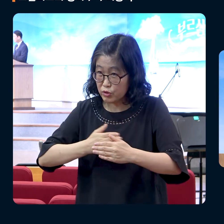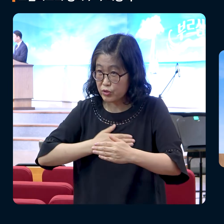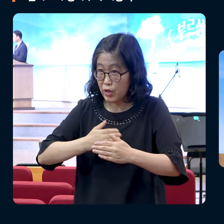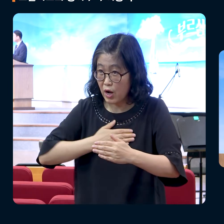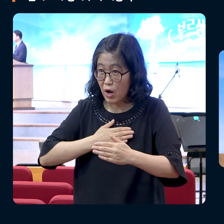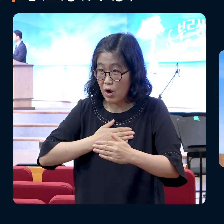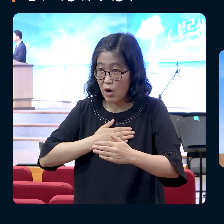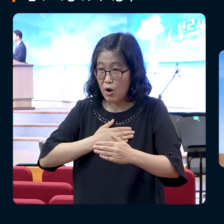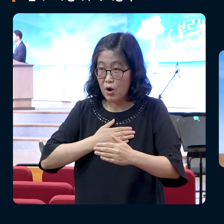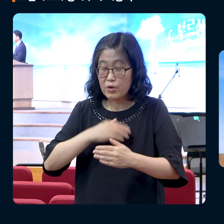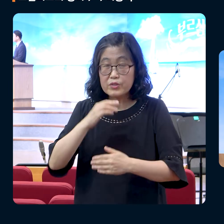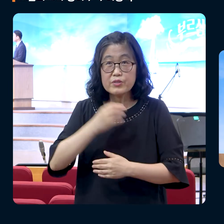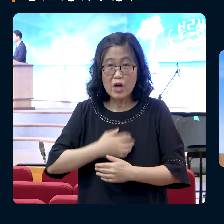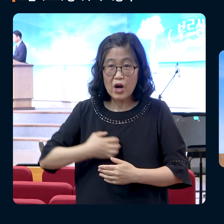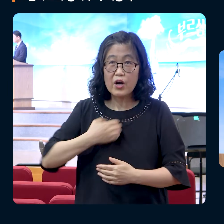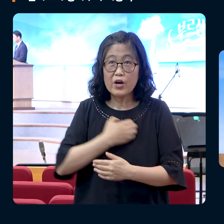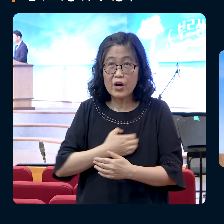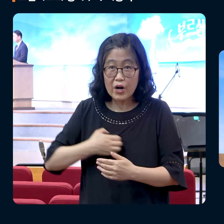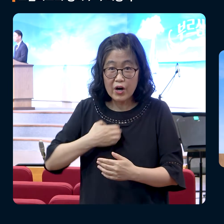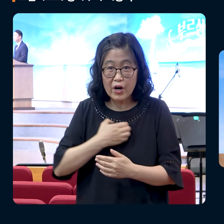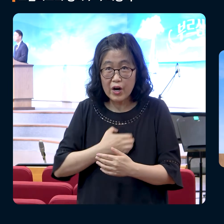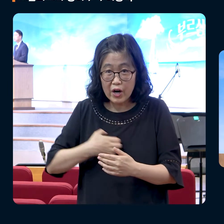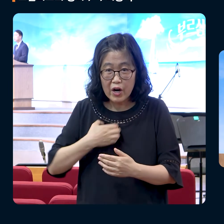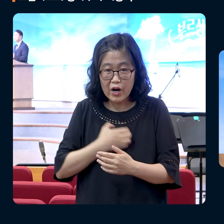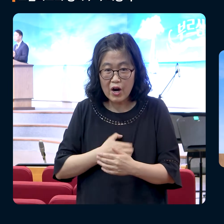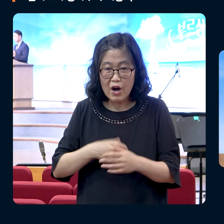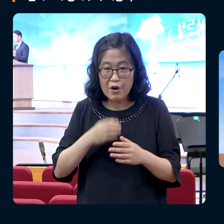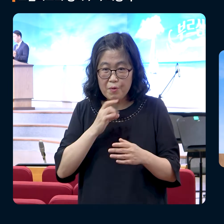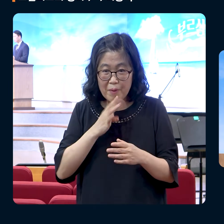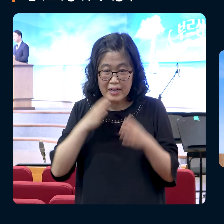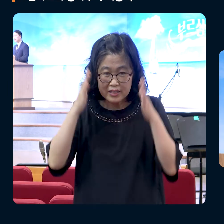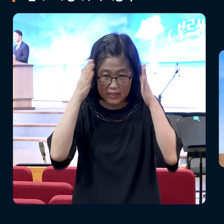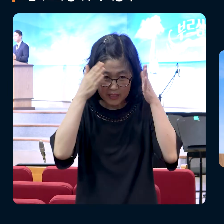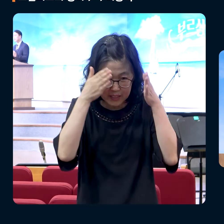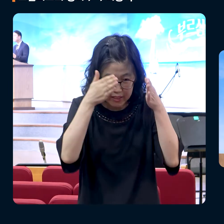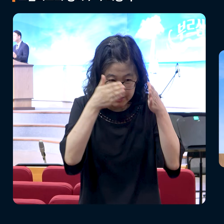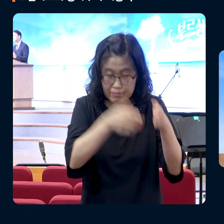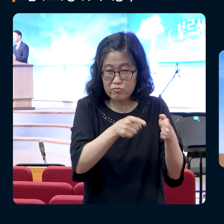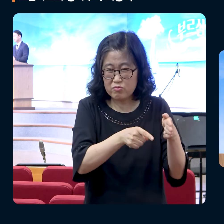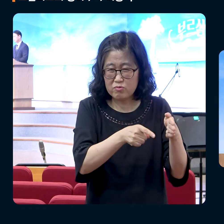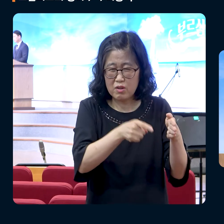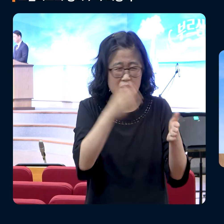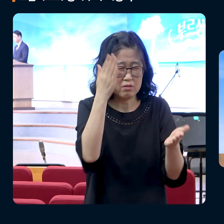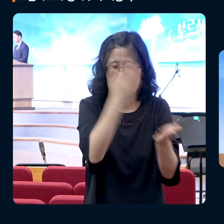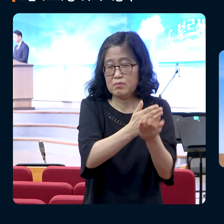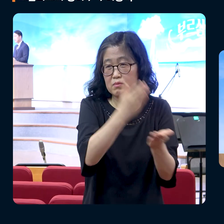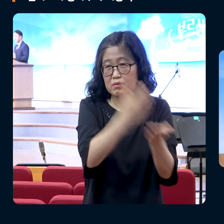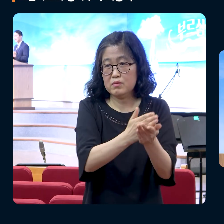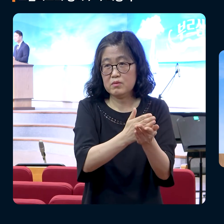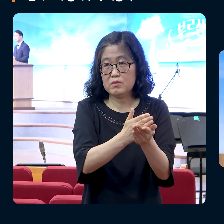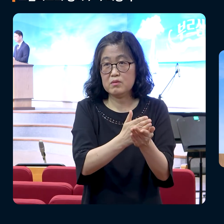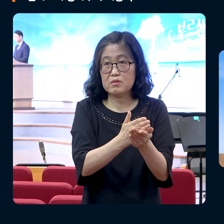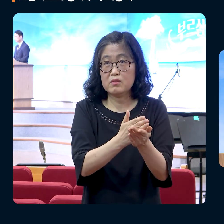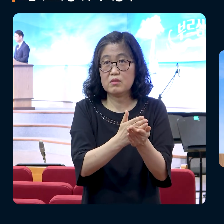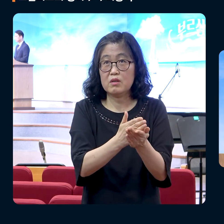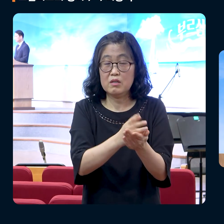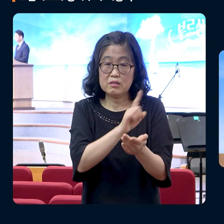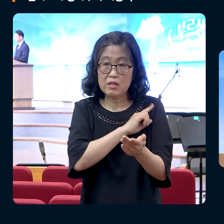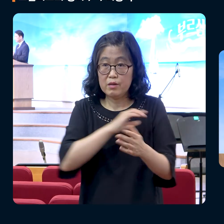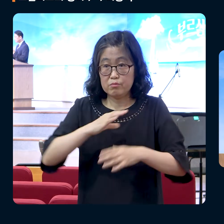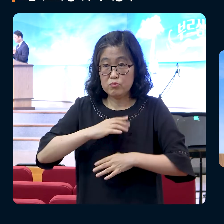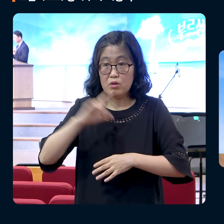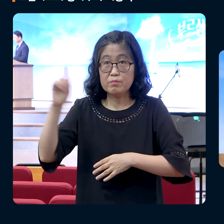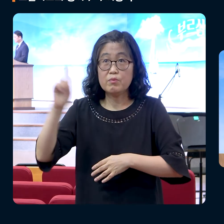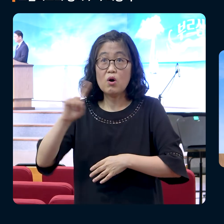염려에 계속해서 그것들에 쌓여있고 그것을 묵상하면 우리는 거기에 잠식당하게 됩니다. 가장 무서운